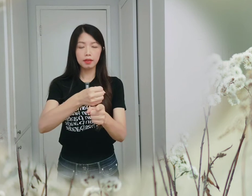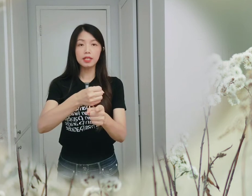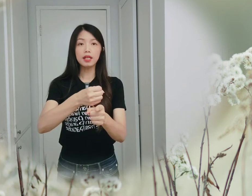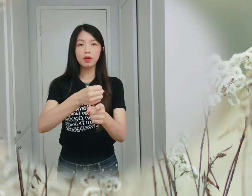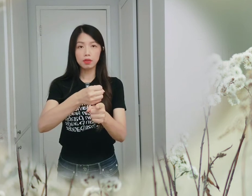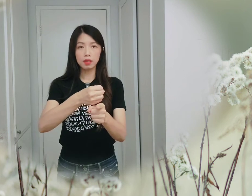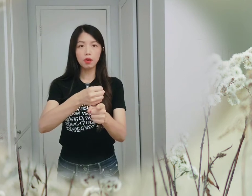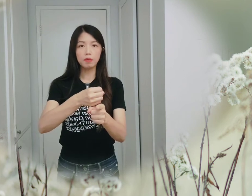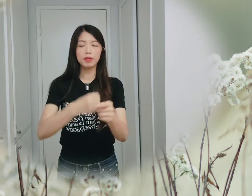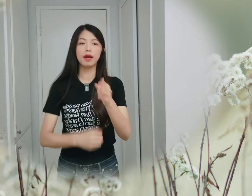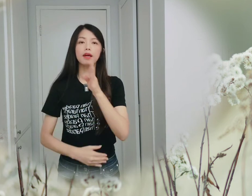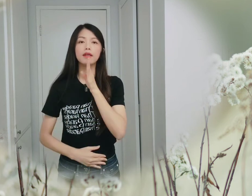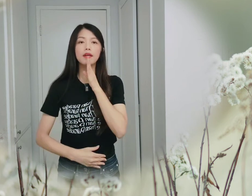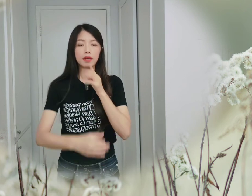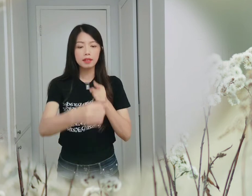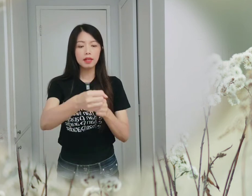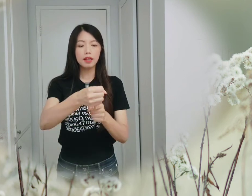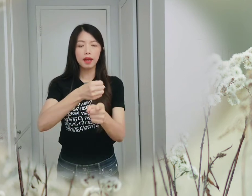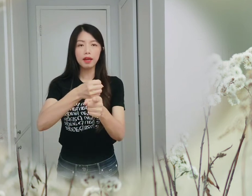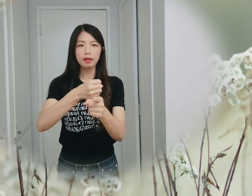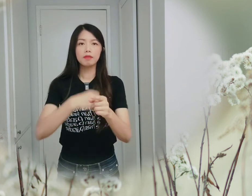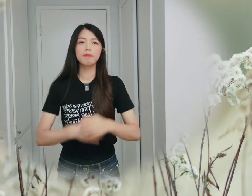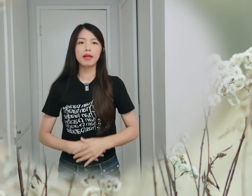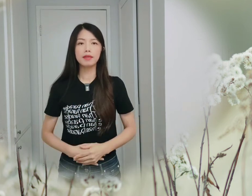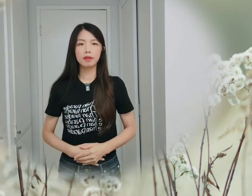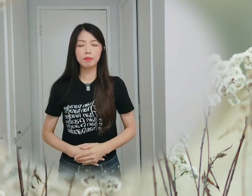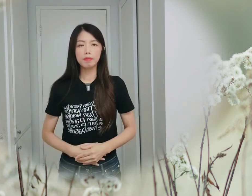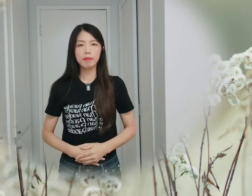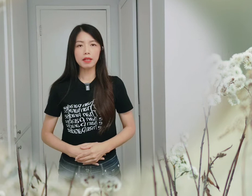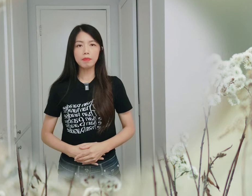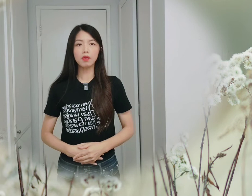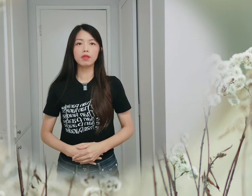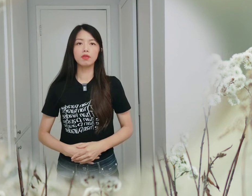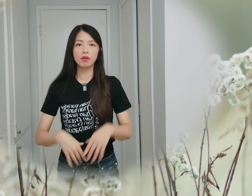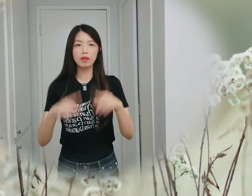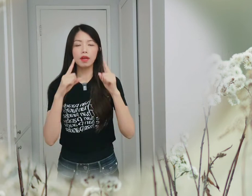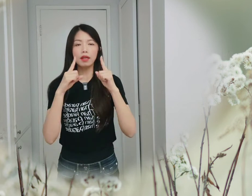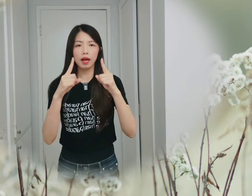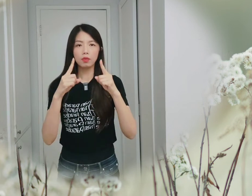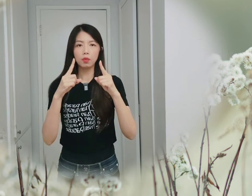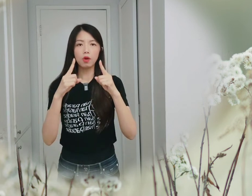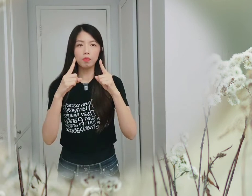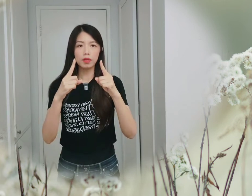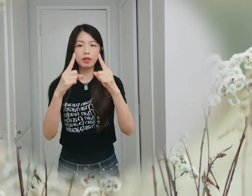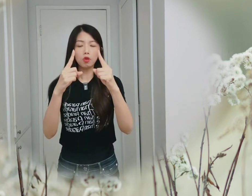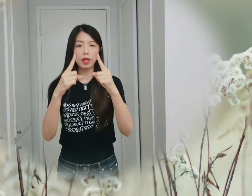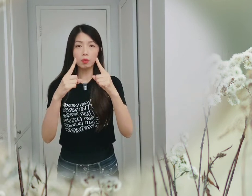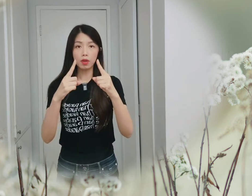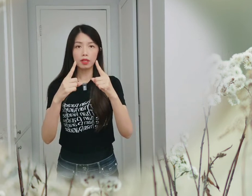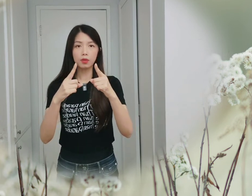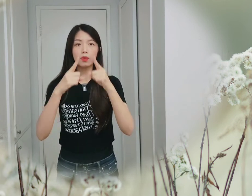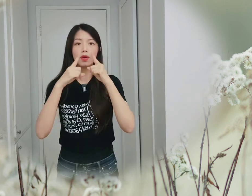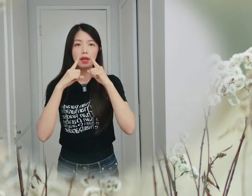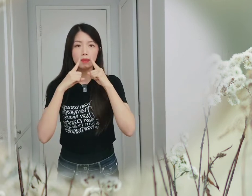뜻. 진리라고 하는 뜻의 수어가 됩니다. 진리의 말씀이라고 하는 뜻의 수어는 양손 검지를 서로